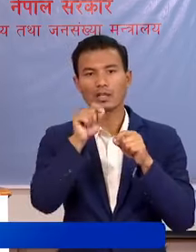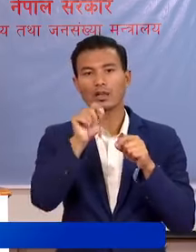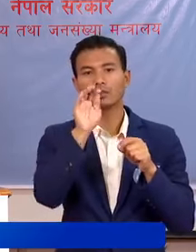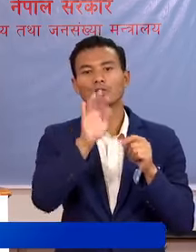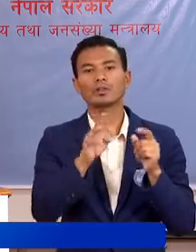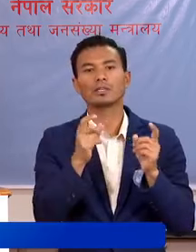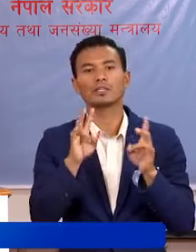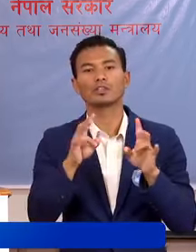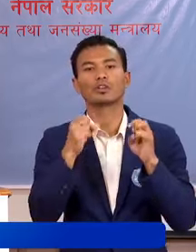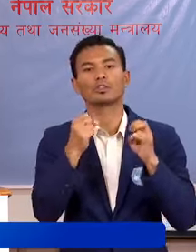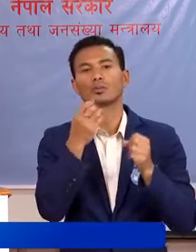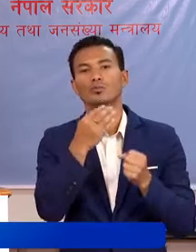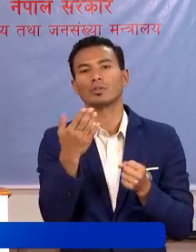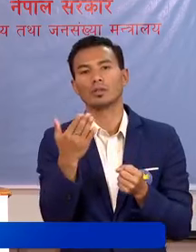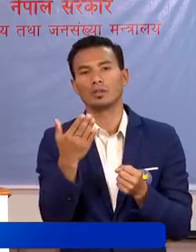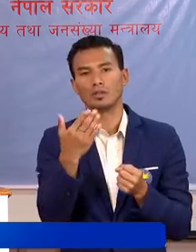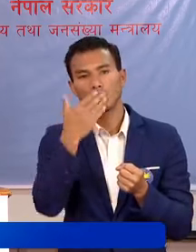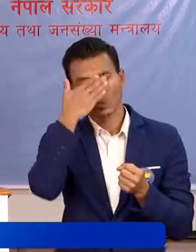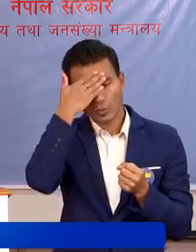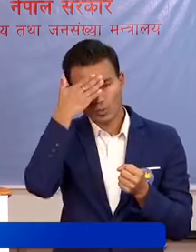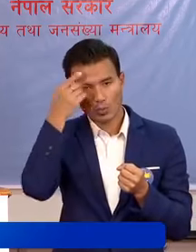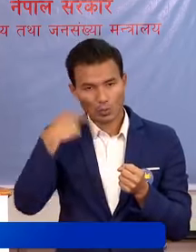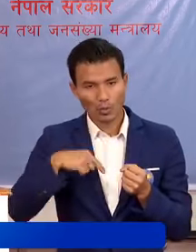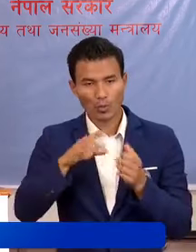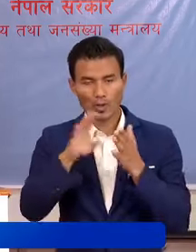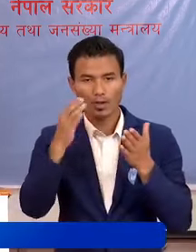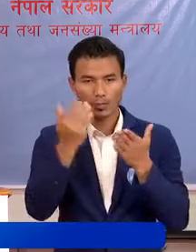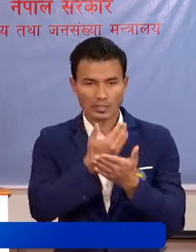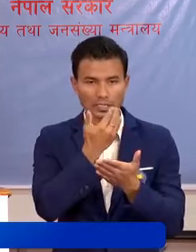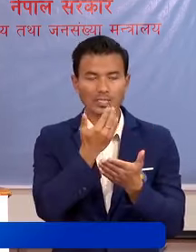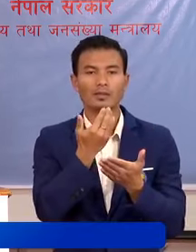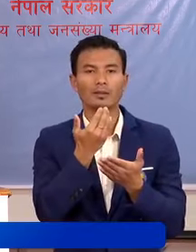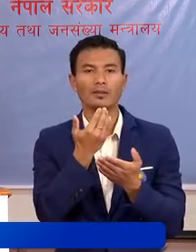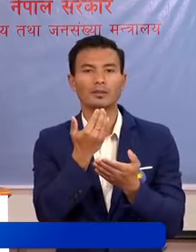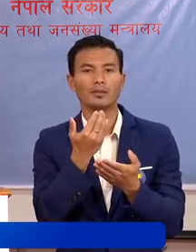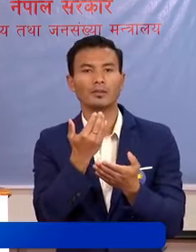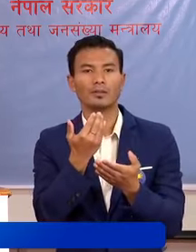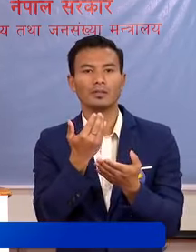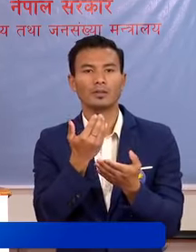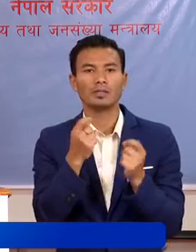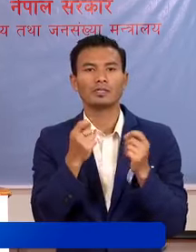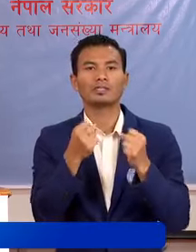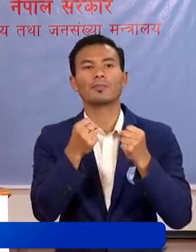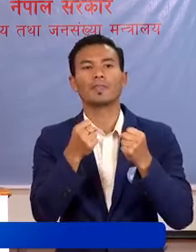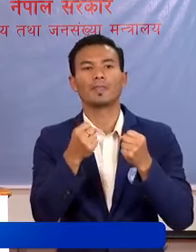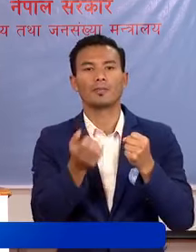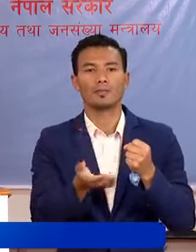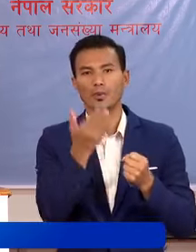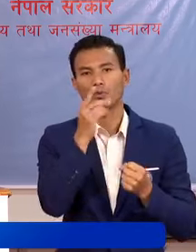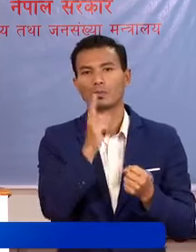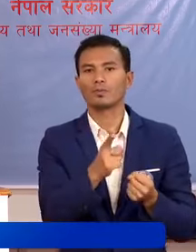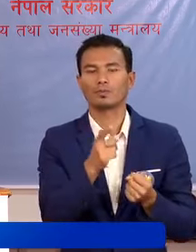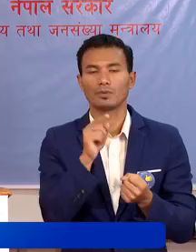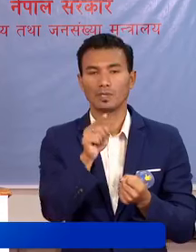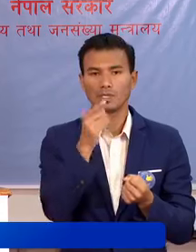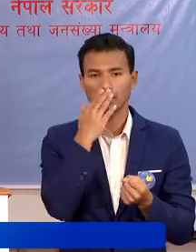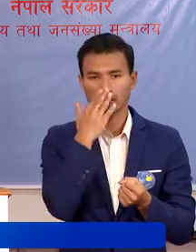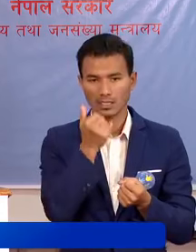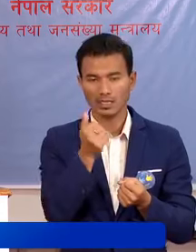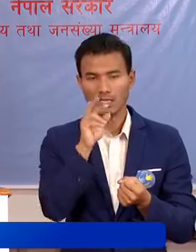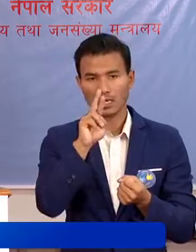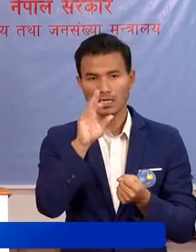हो दैना, नकि रोग बाट बत ने यहोटा चमाता बड़ेको हो, तो ये साबले